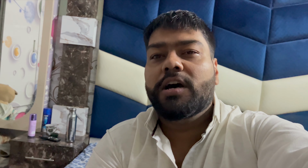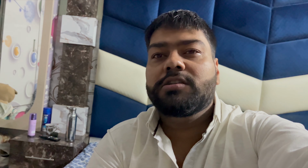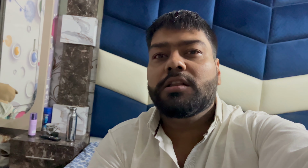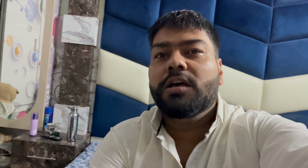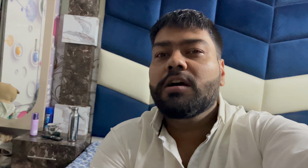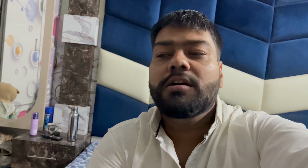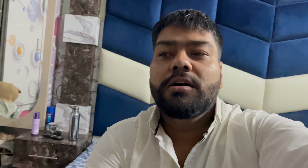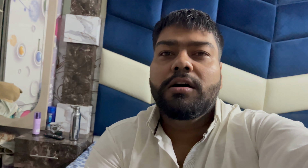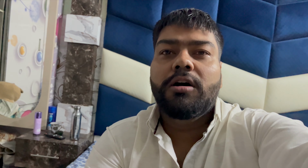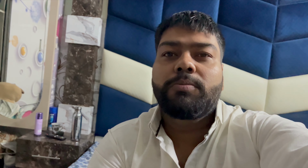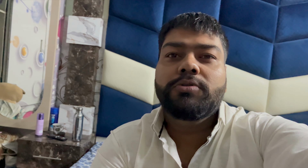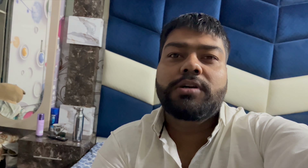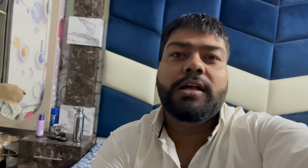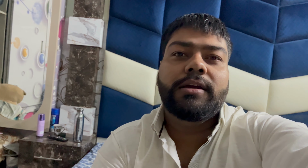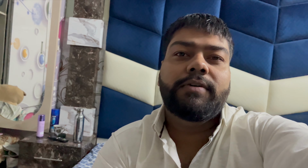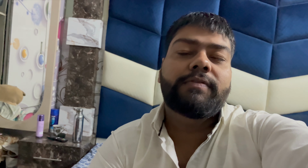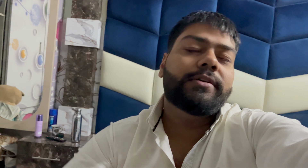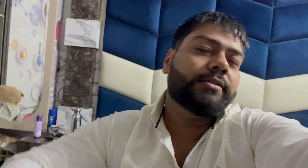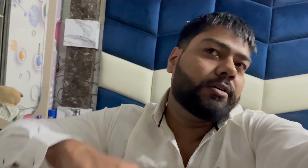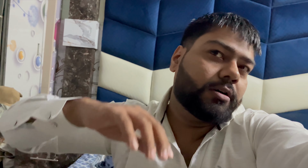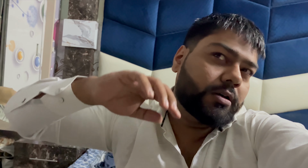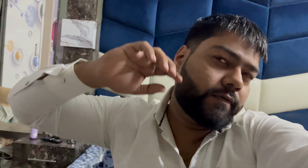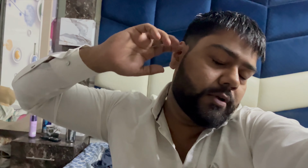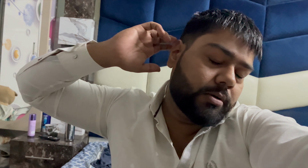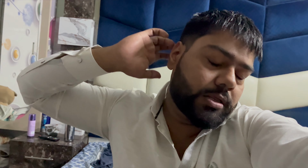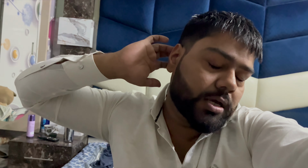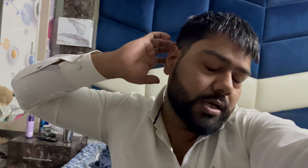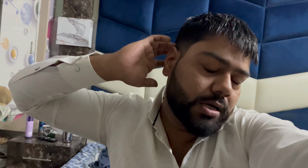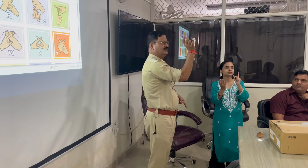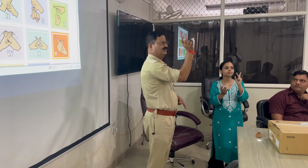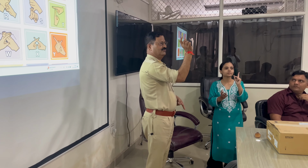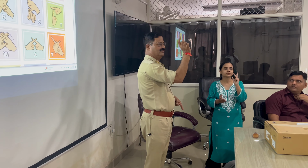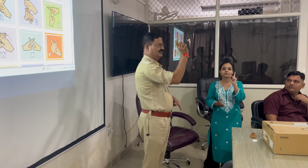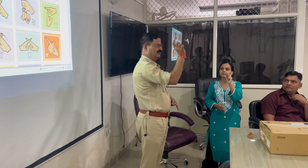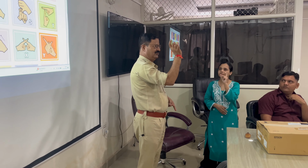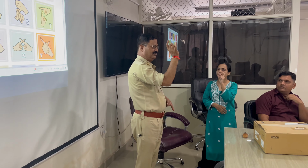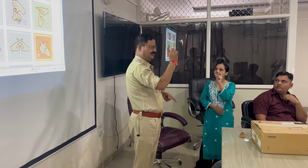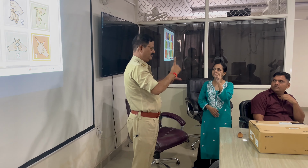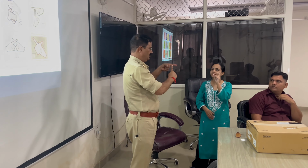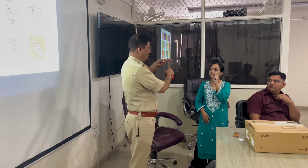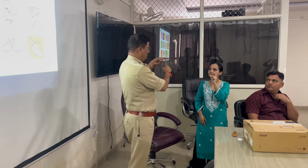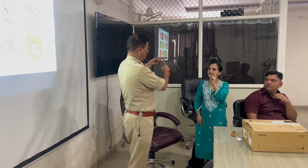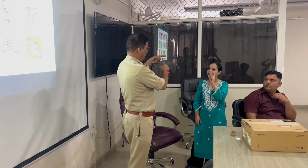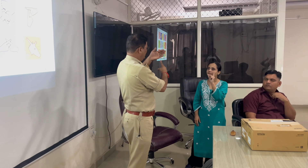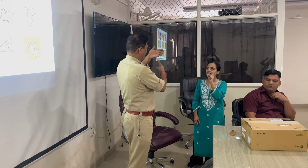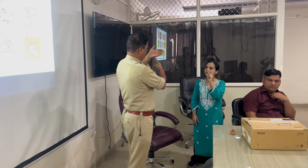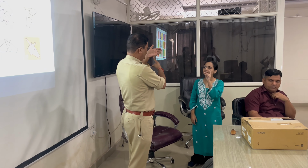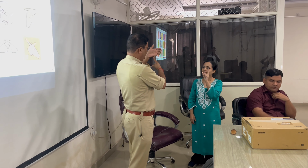चलते हैं और पहुँच के आते हैं फटाफट और फिर मिलते हैं। टी दूसरा सर, टी दूसरा बताइए। हाँ,